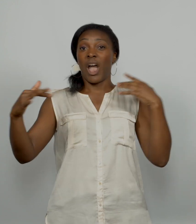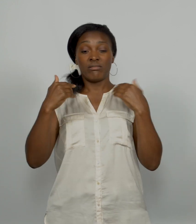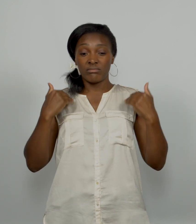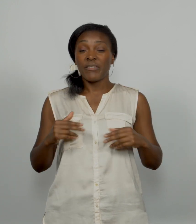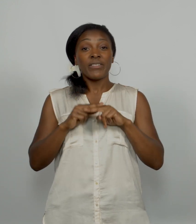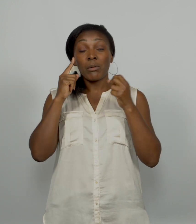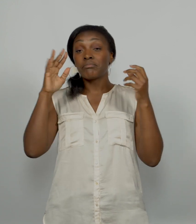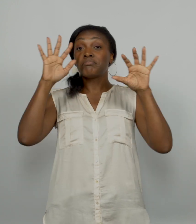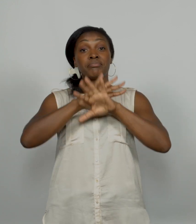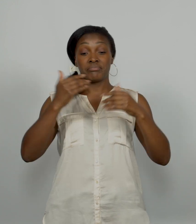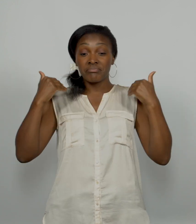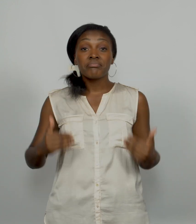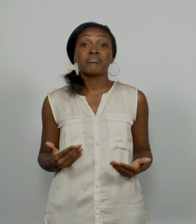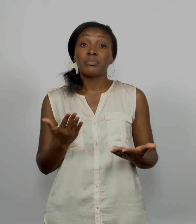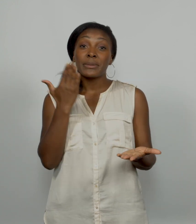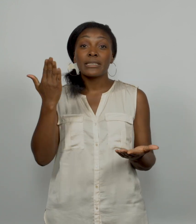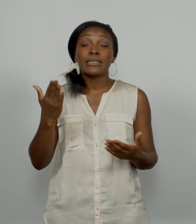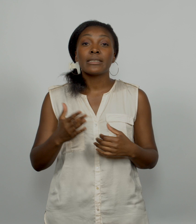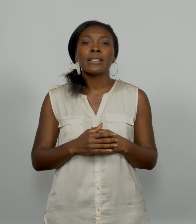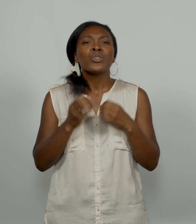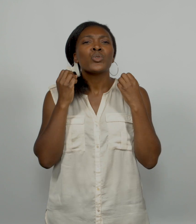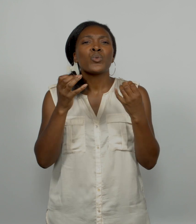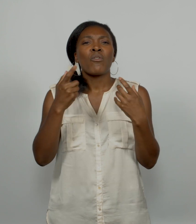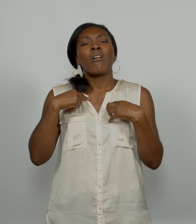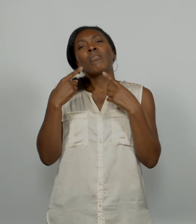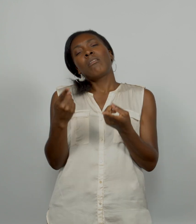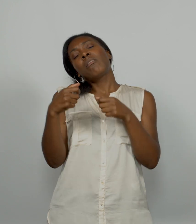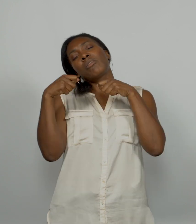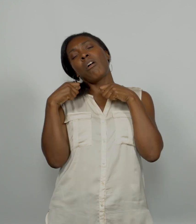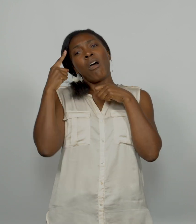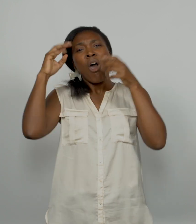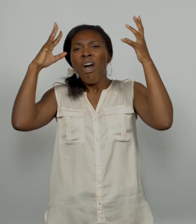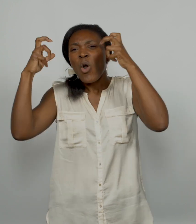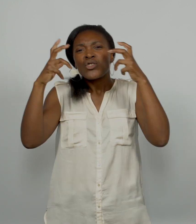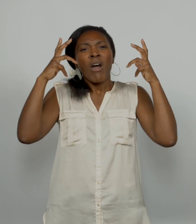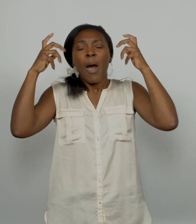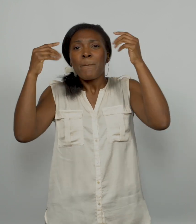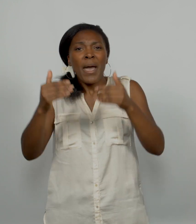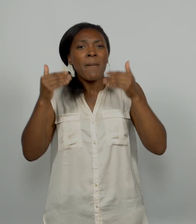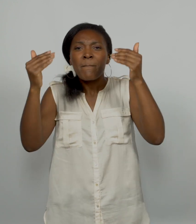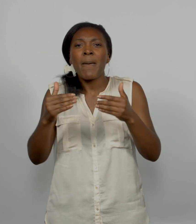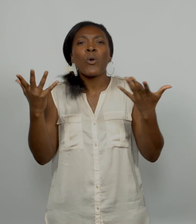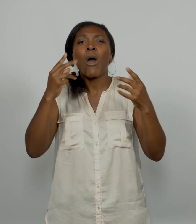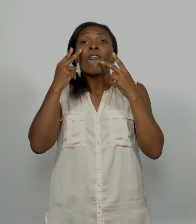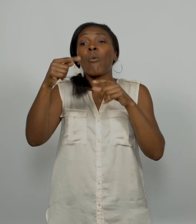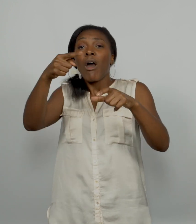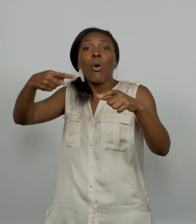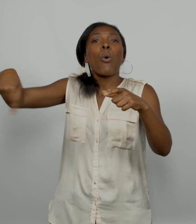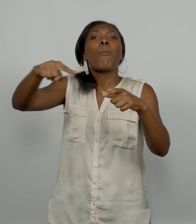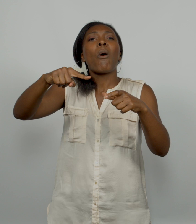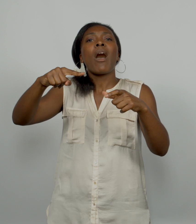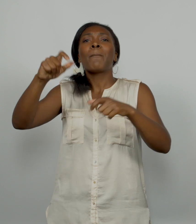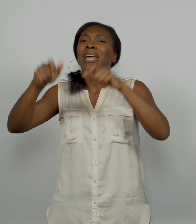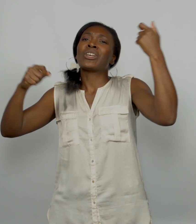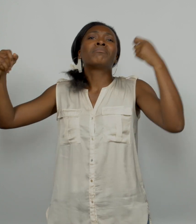invisible. Et je faisais fréquemment un même cauchemar. Je voyais un rond-point en béton autour duquel il y a les voitures et